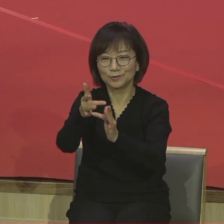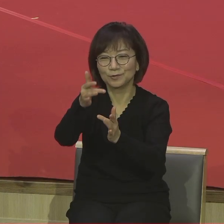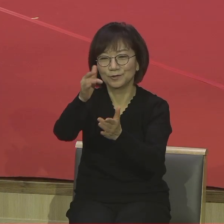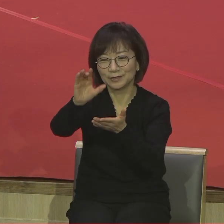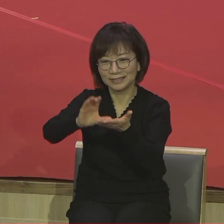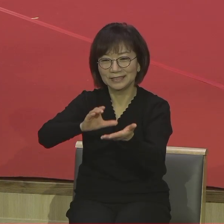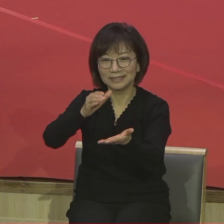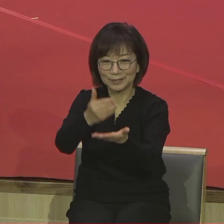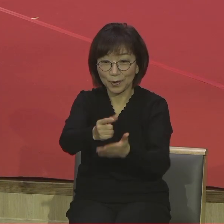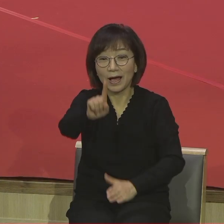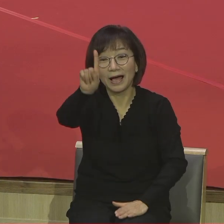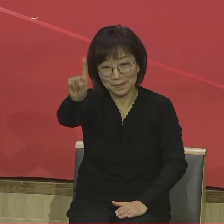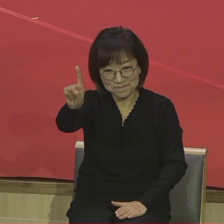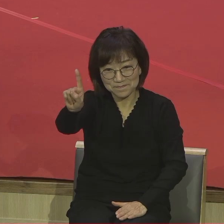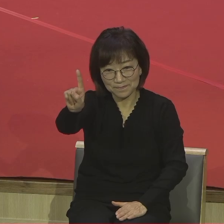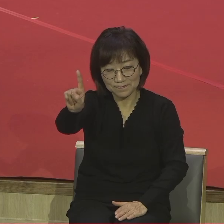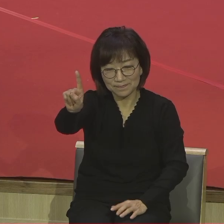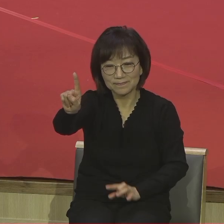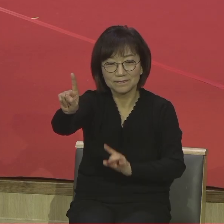예수 그리스도 뿐이다.